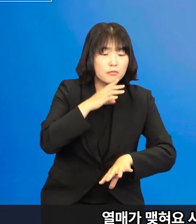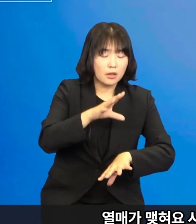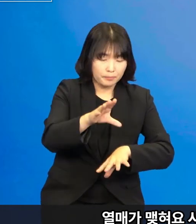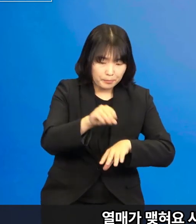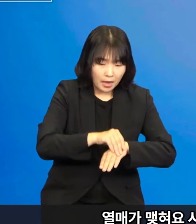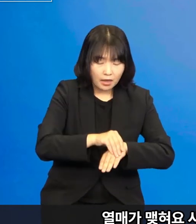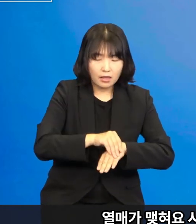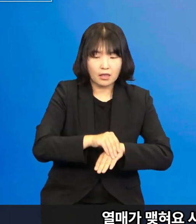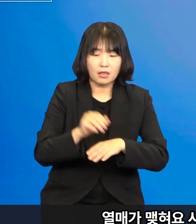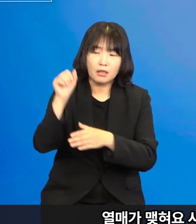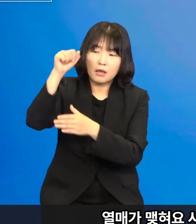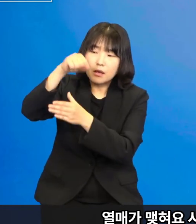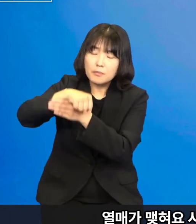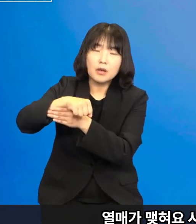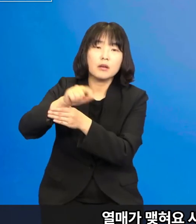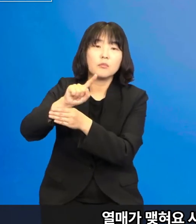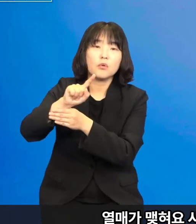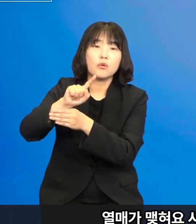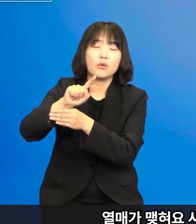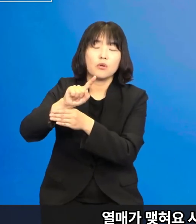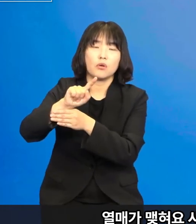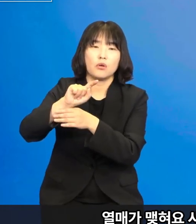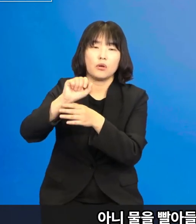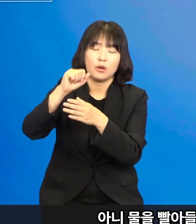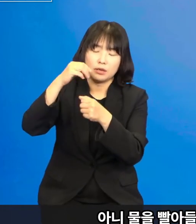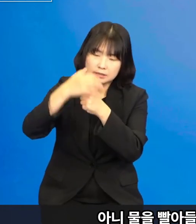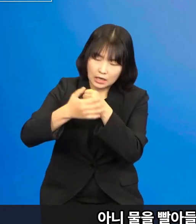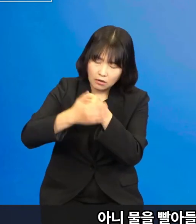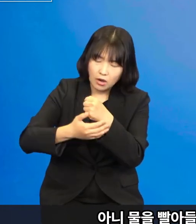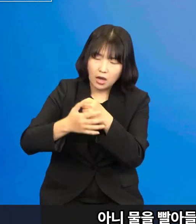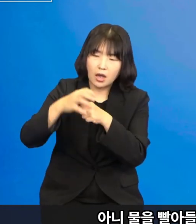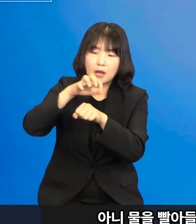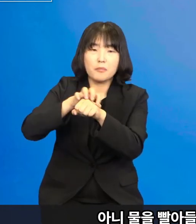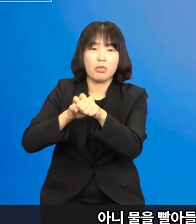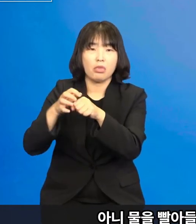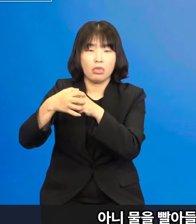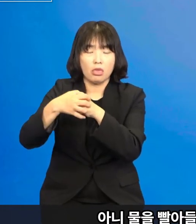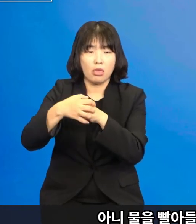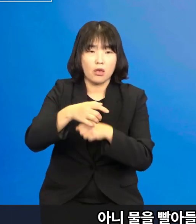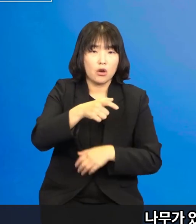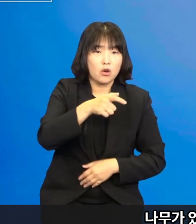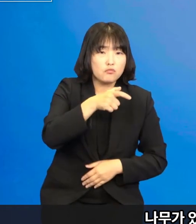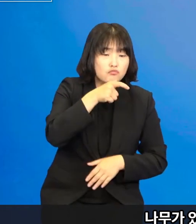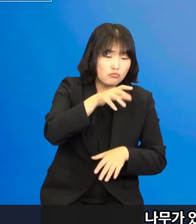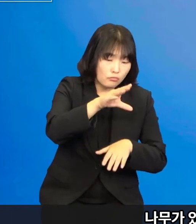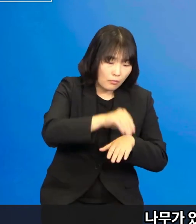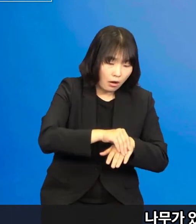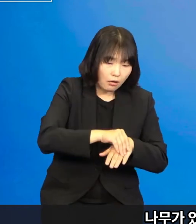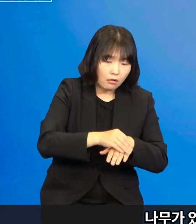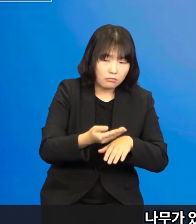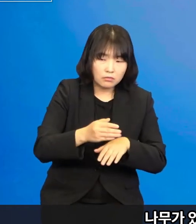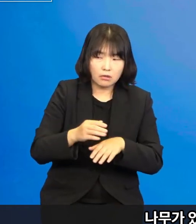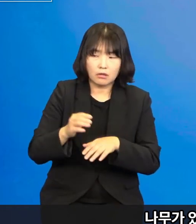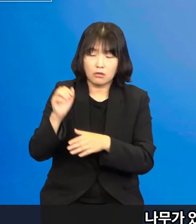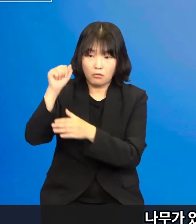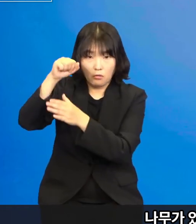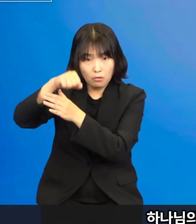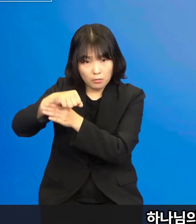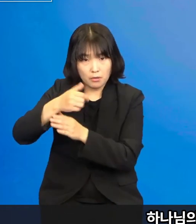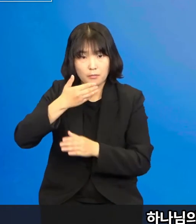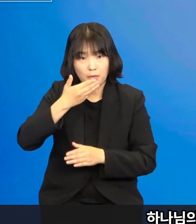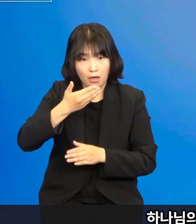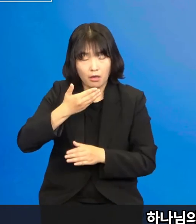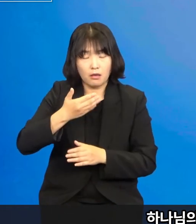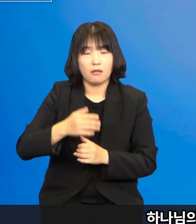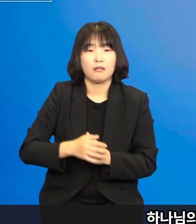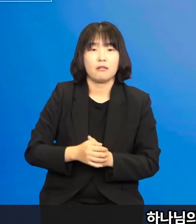맺혀요. 사과가 맺히고 배가 맺히고. 아니, 물을 빨아들였는데 왜 열매가 나와요? 나무가 있으니까 그런 거죠.